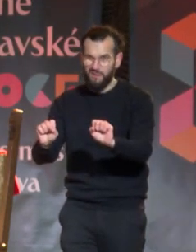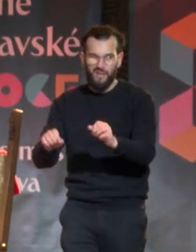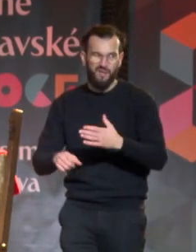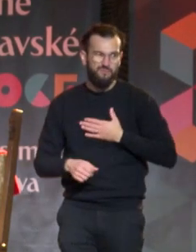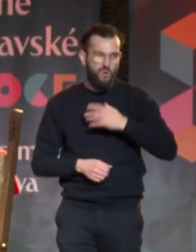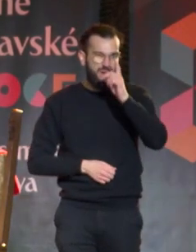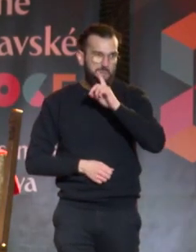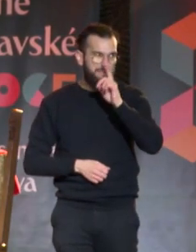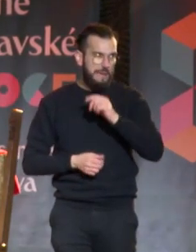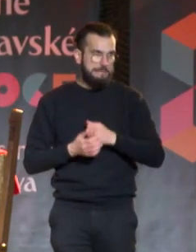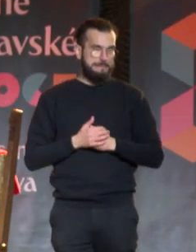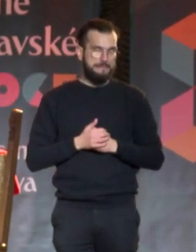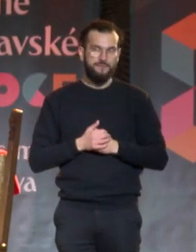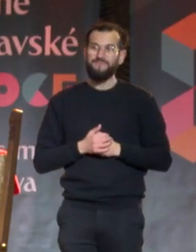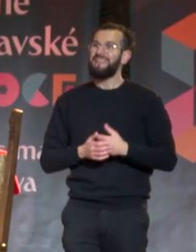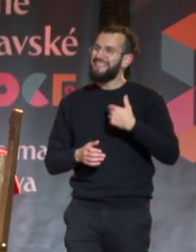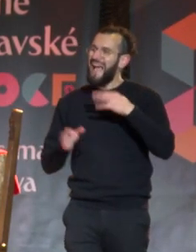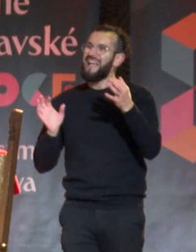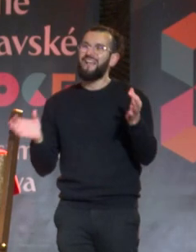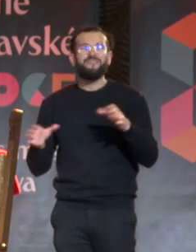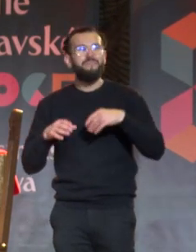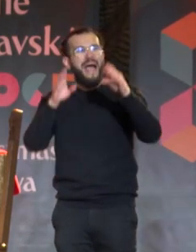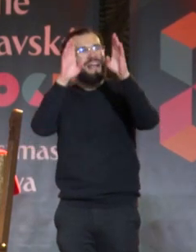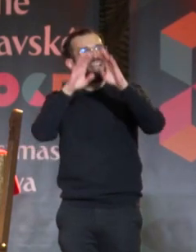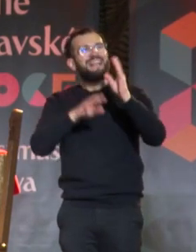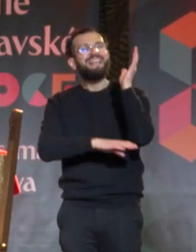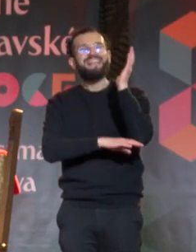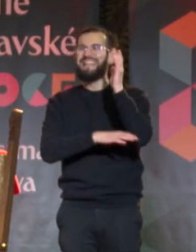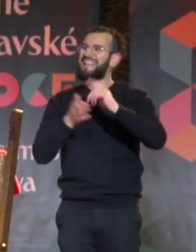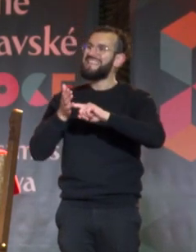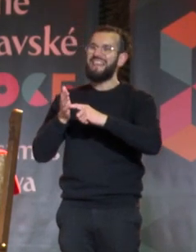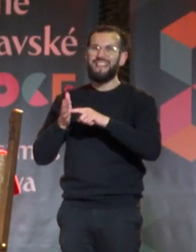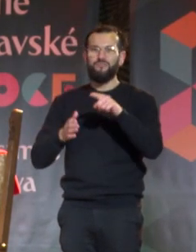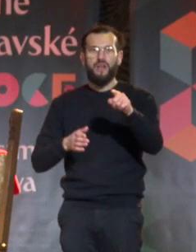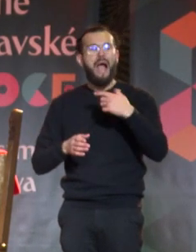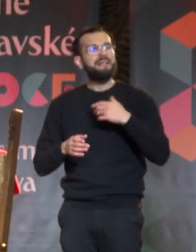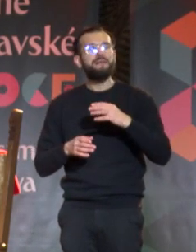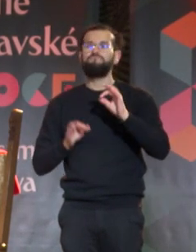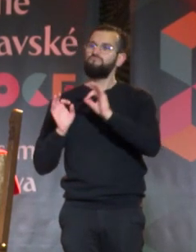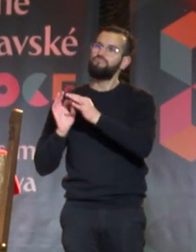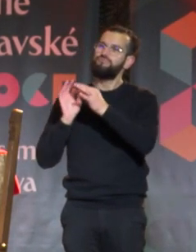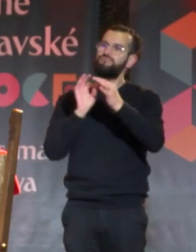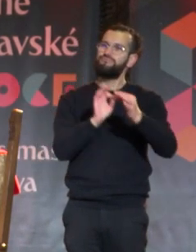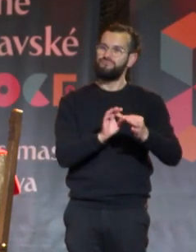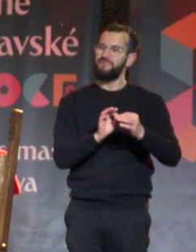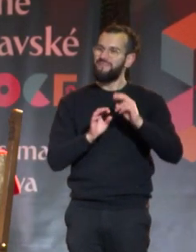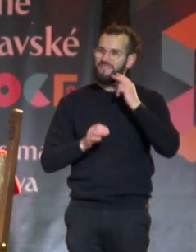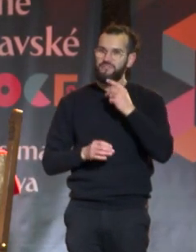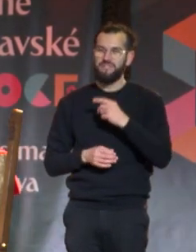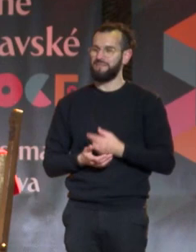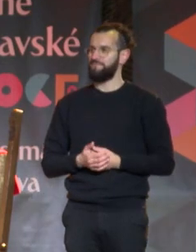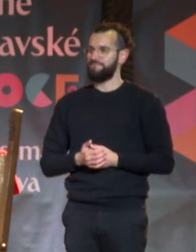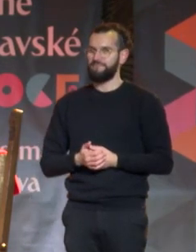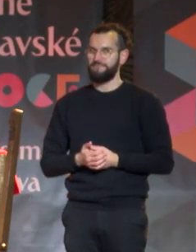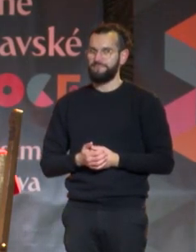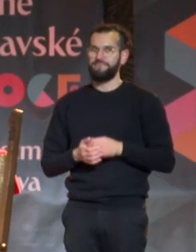Vzala som tento rok jedličku. Nech nám dlho vydrží. zaspieva na celú chodbu.